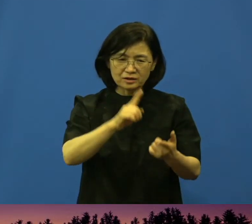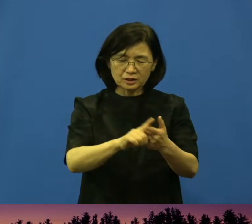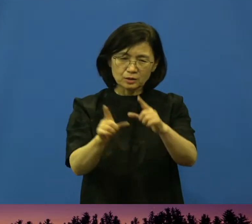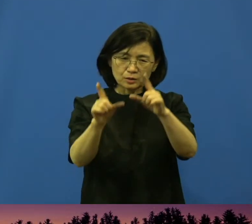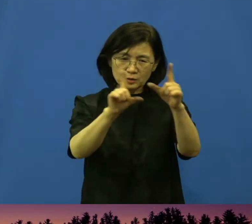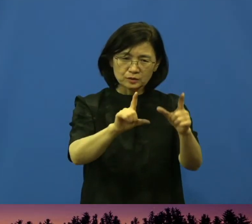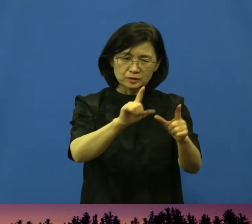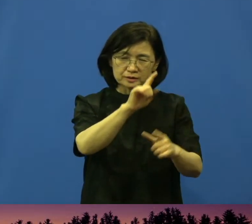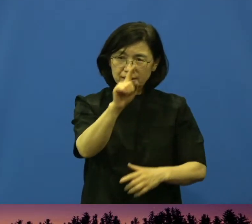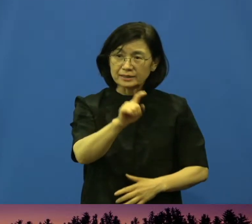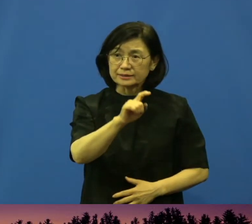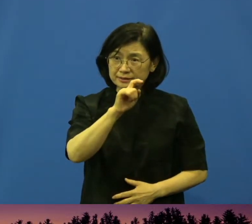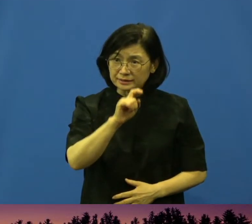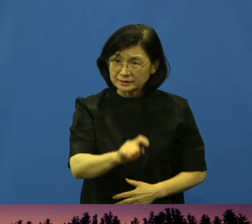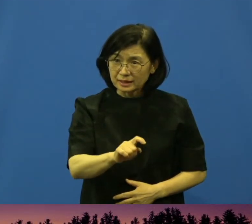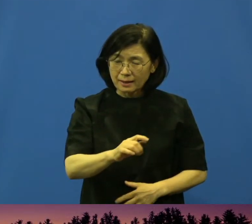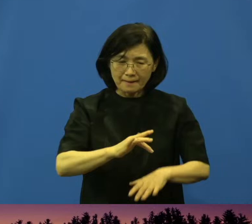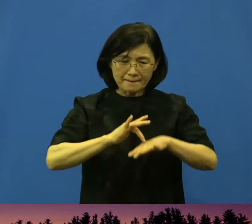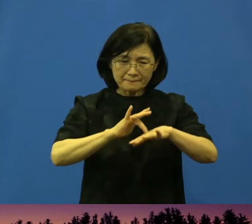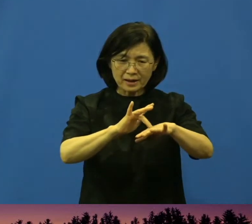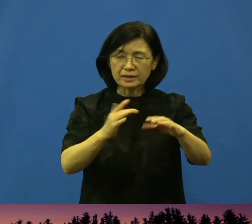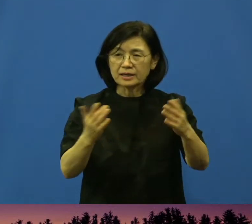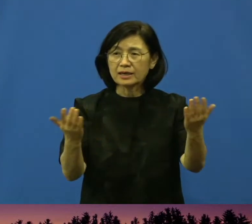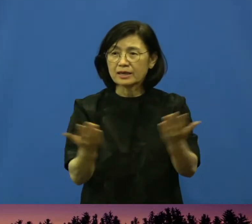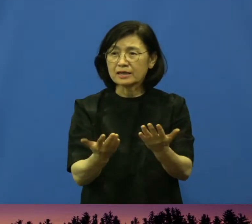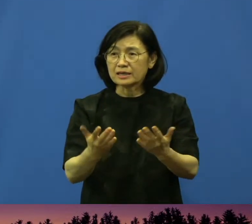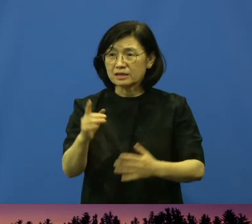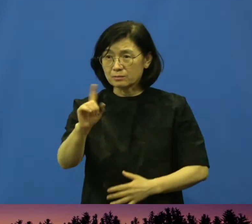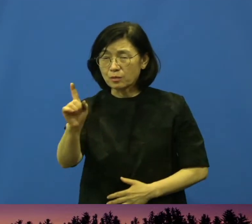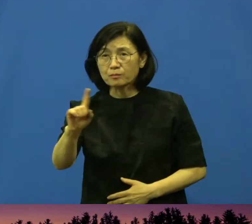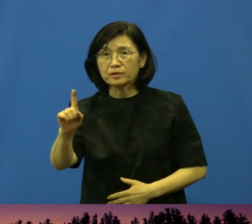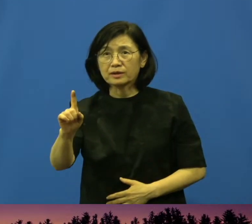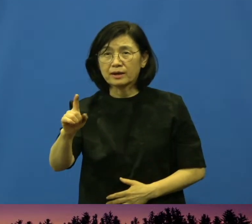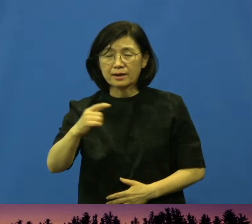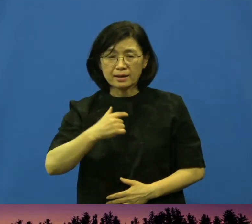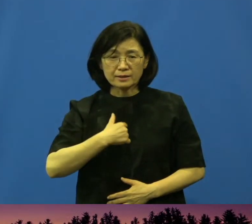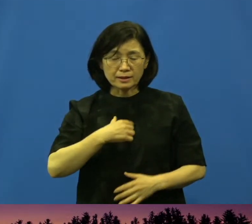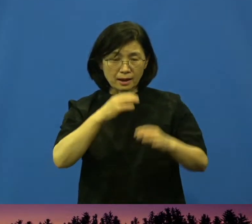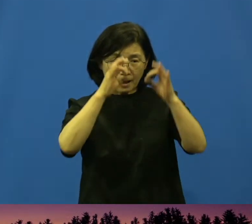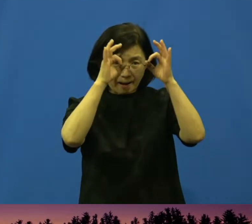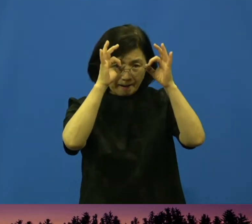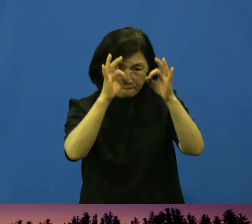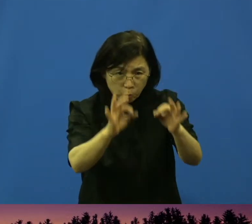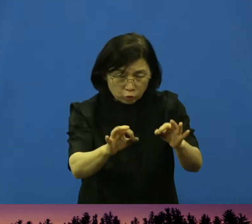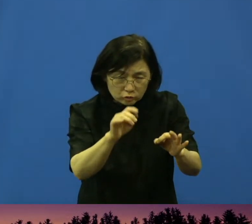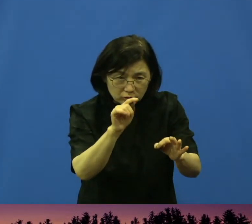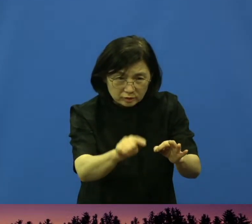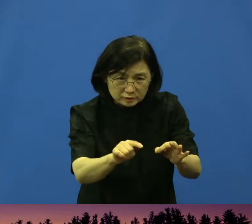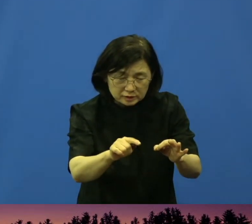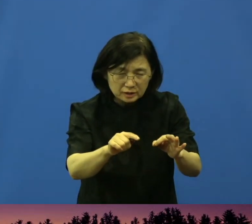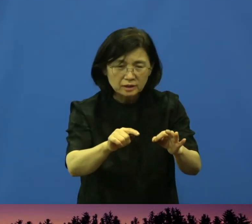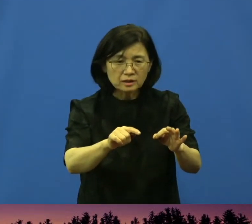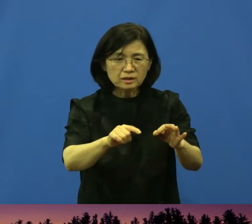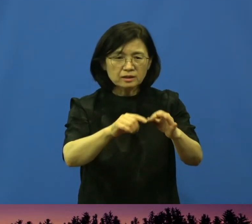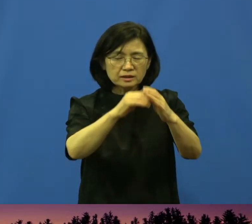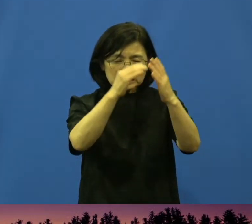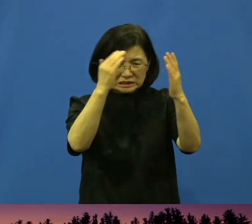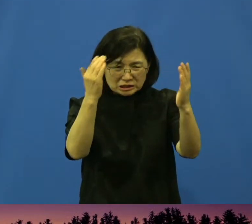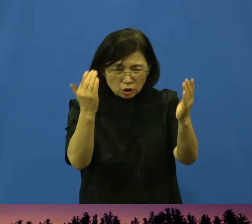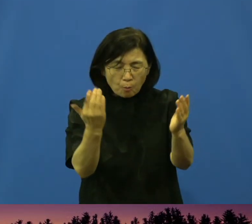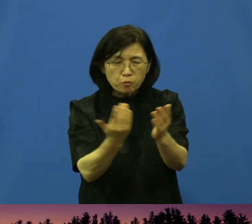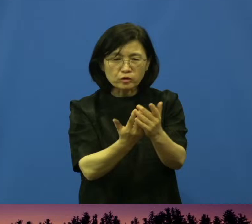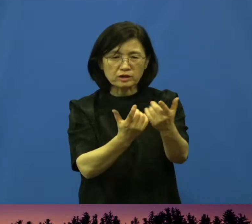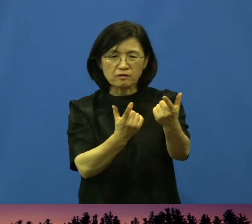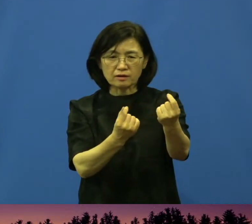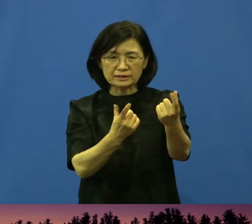그래서 마귀가 하는 일은 내가 바라보고 있는 게 전부인 것처럼 착각하게 만드는 거예요. 그래서 어떤 때는 막 이거